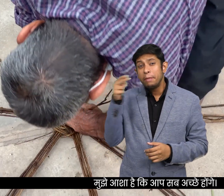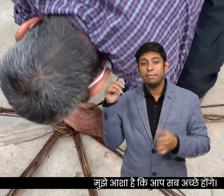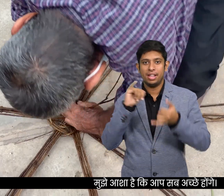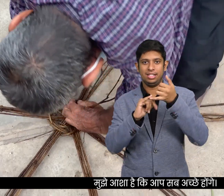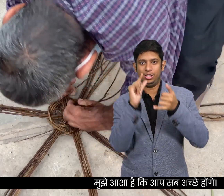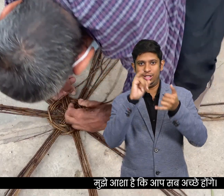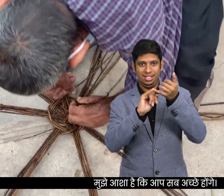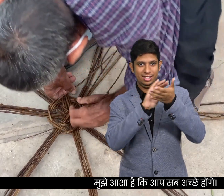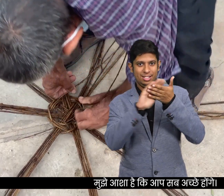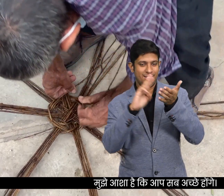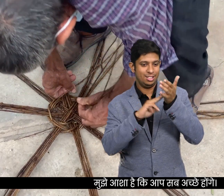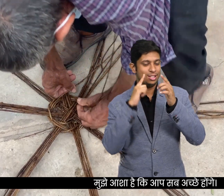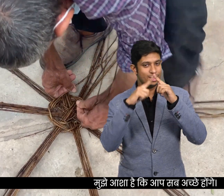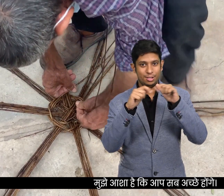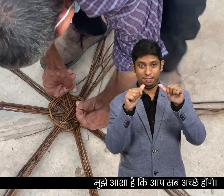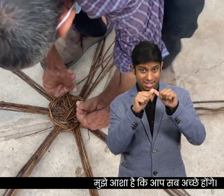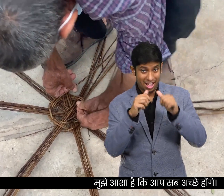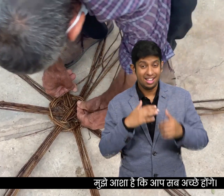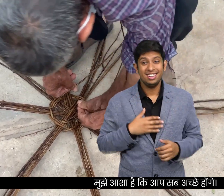होंगे।